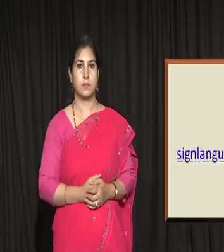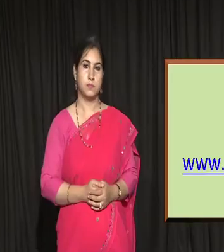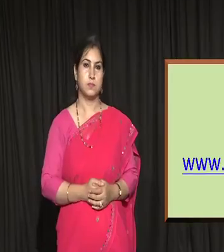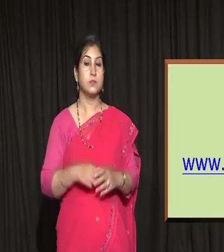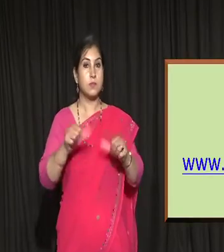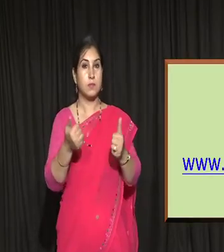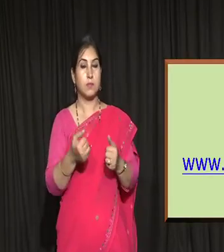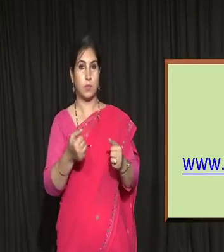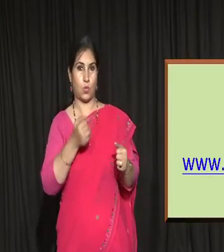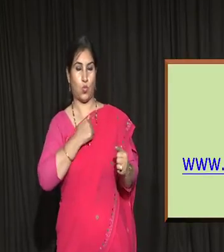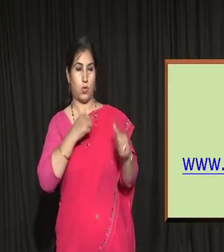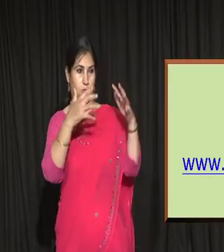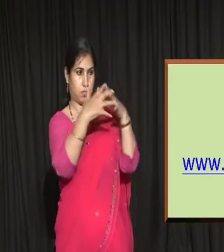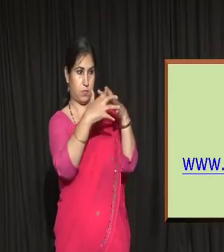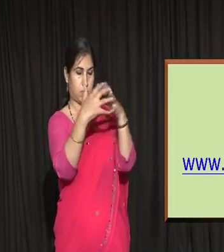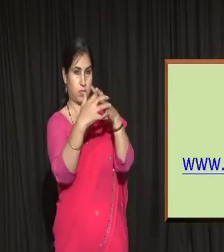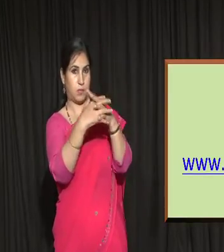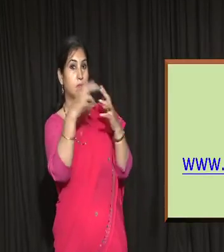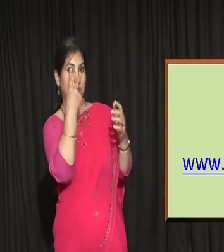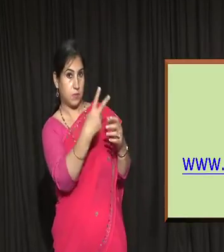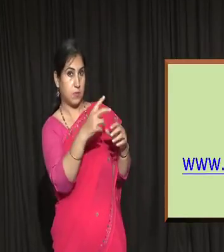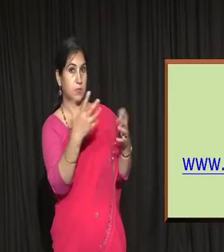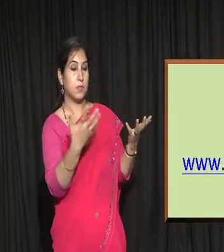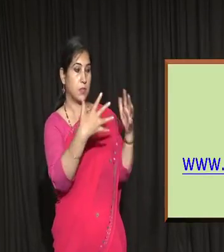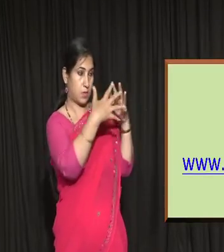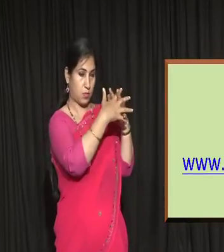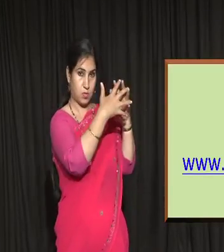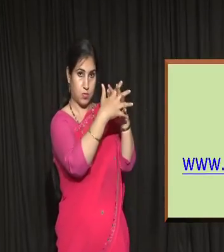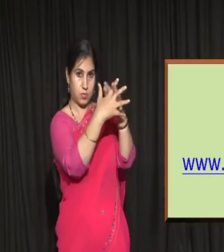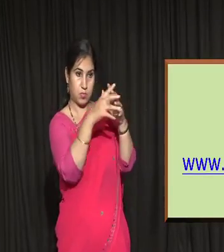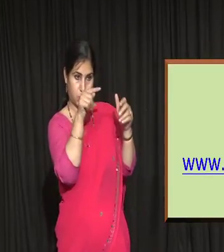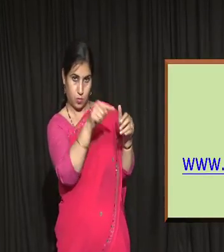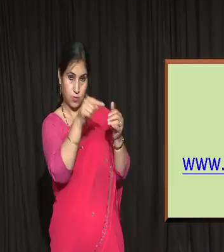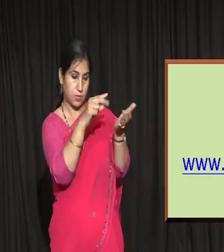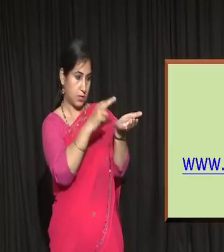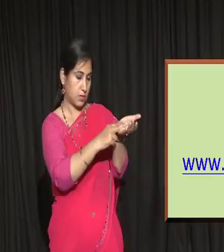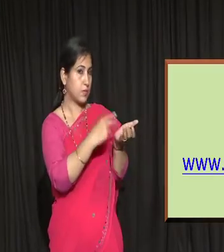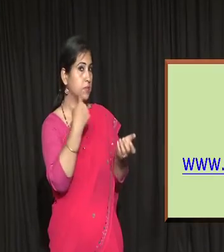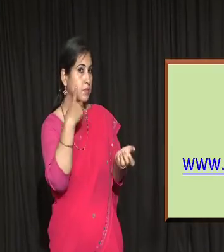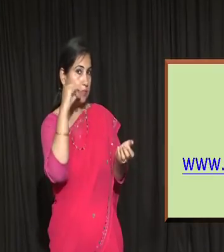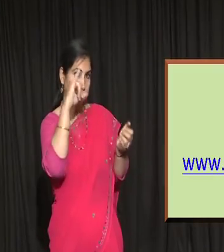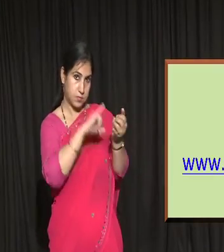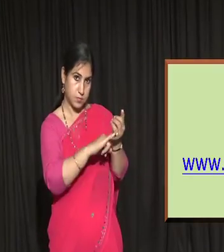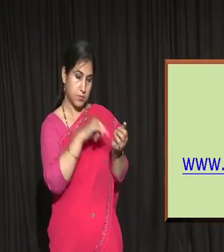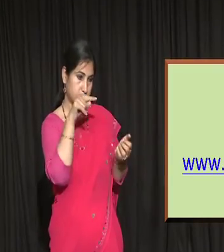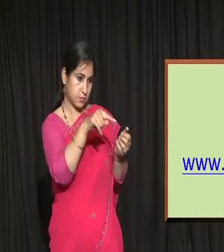You can visit our website www.nios.ac.in